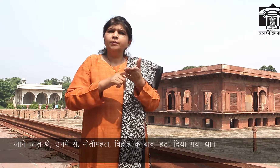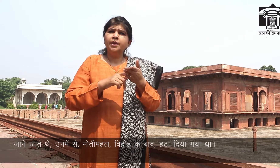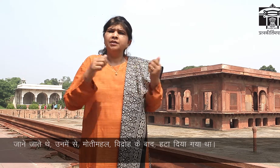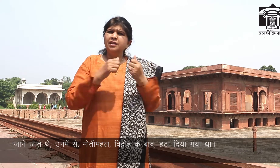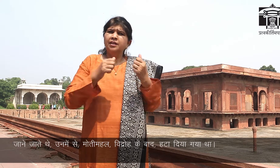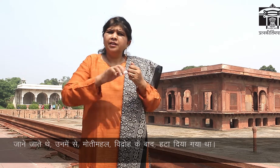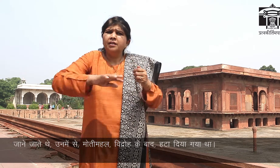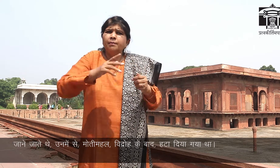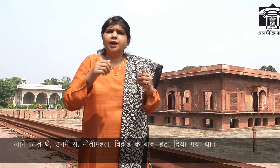था।